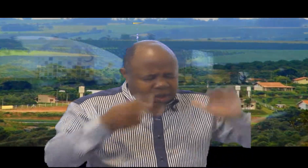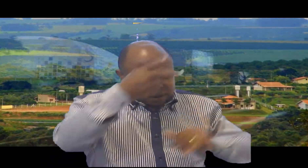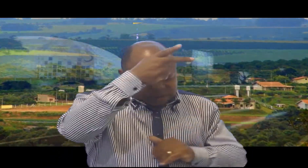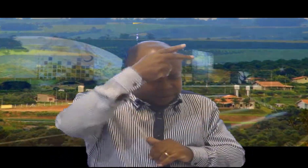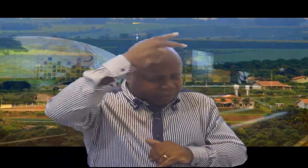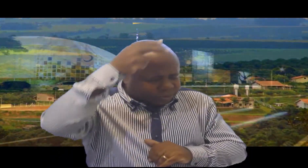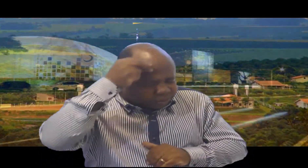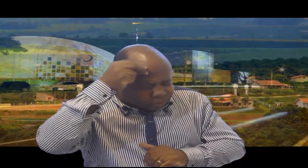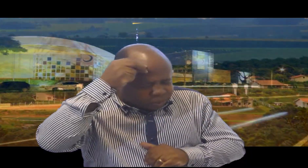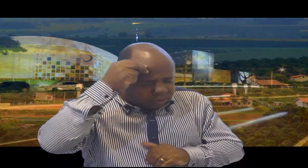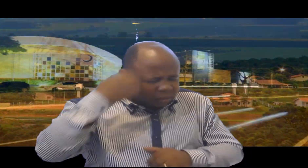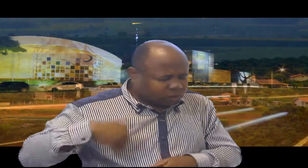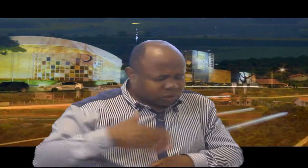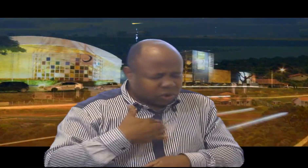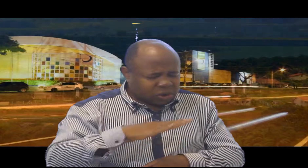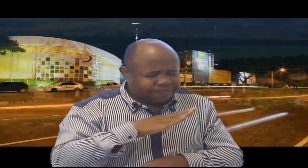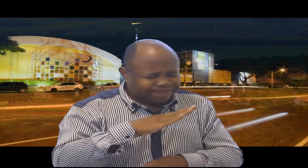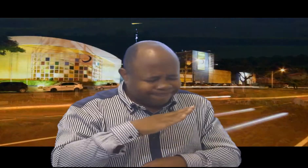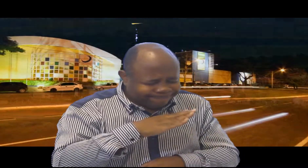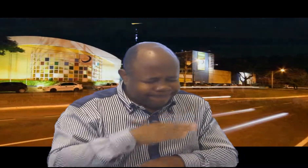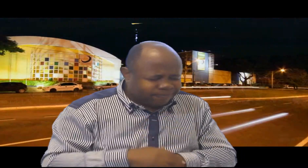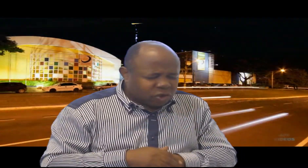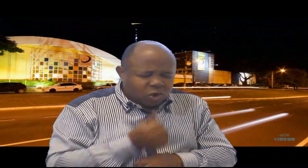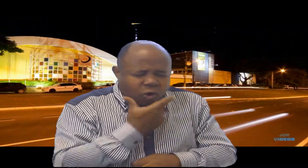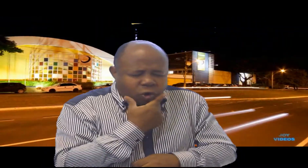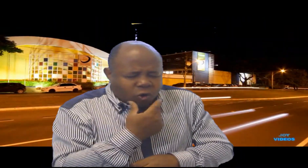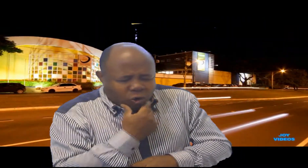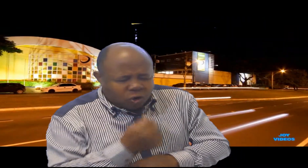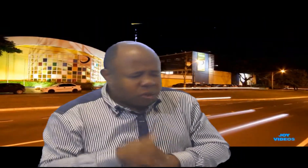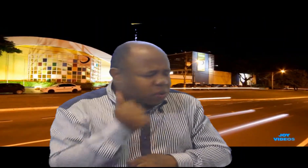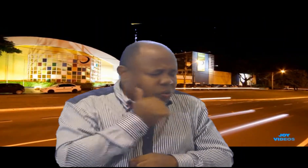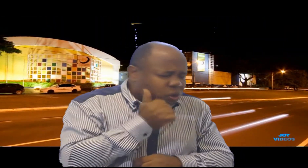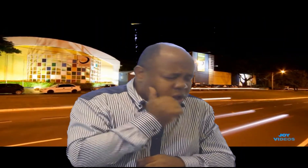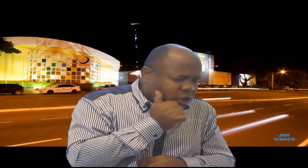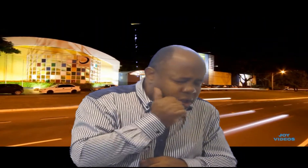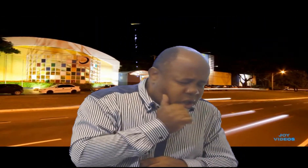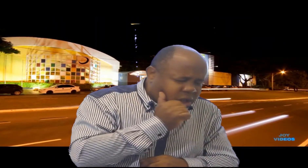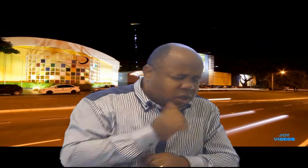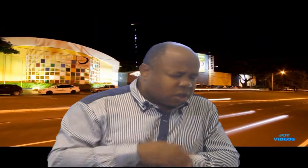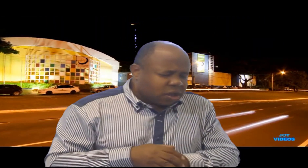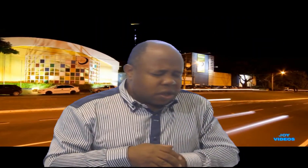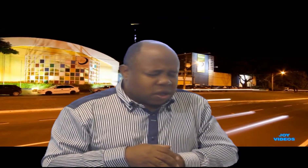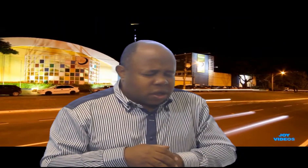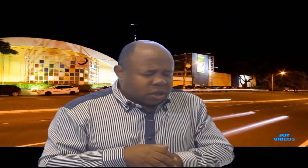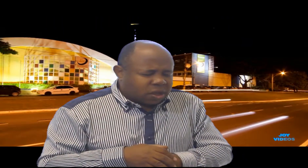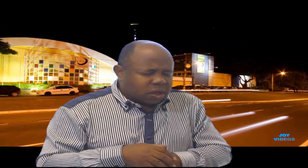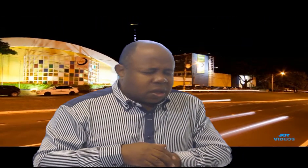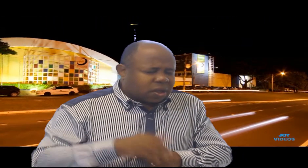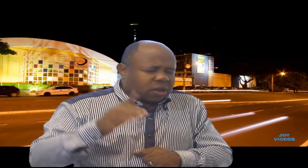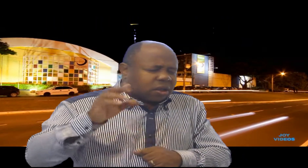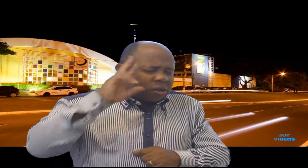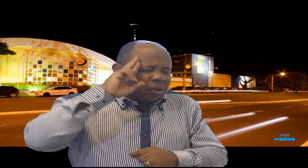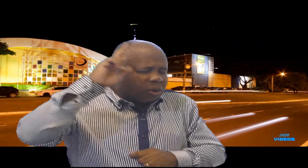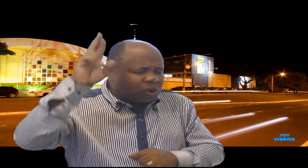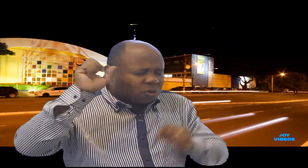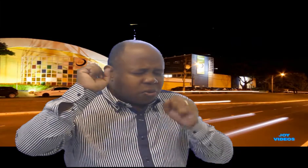prefeitura da cidade, Pai. Homens, mulheres, que o Senhor possa dirigir o coração de cada